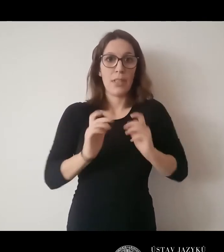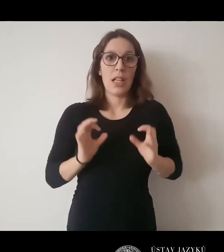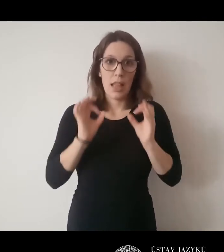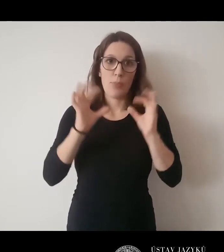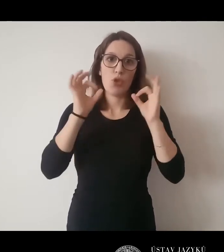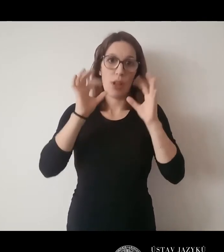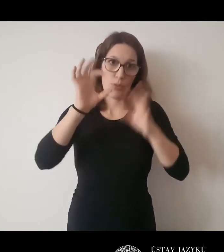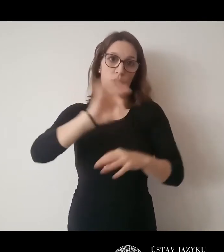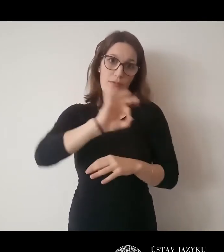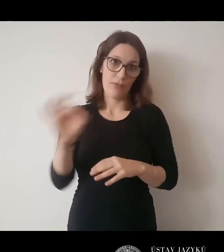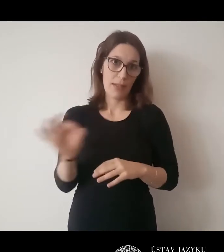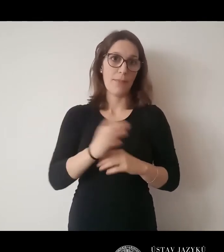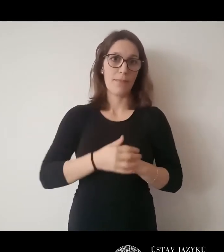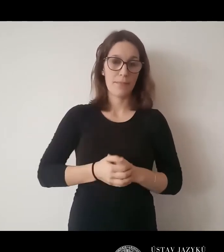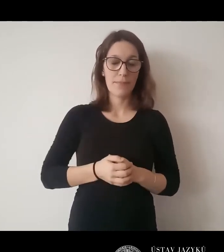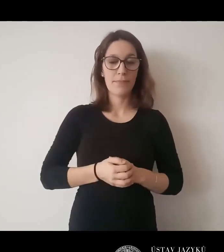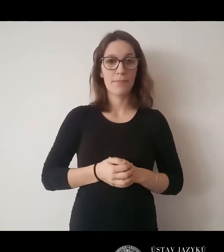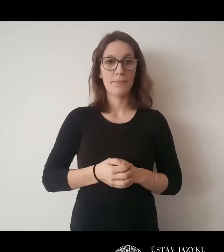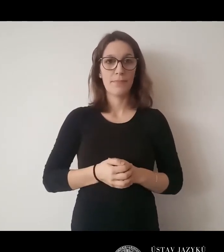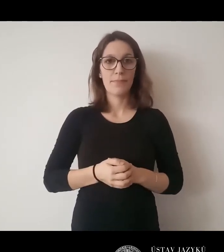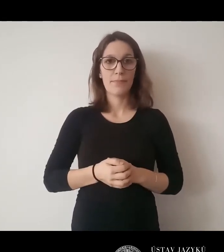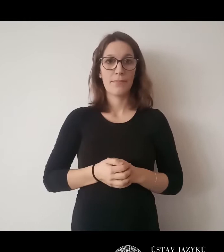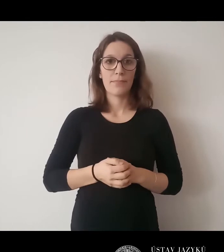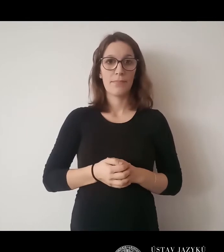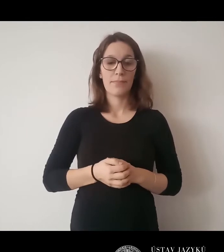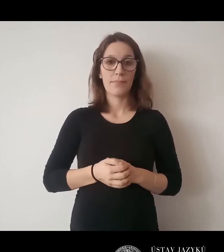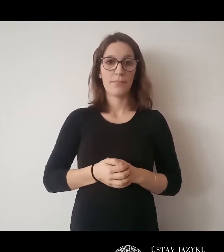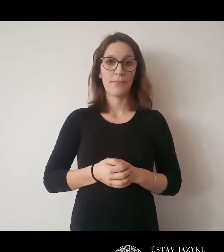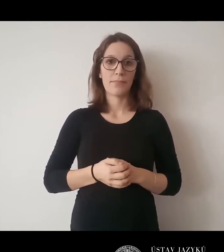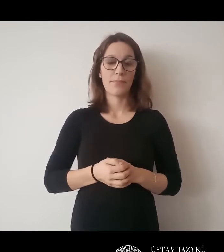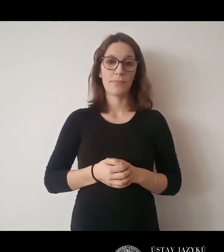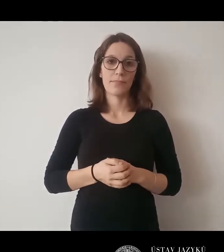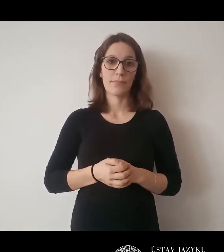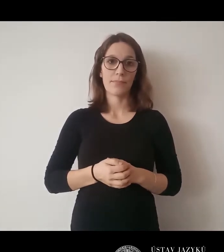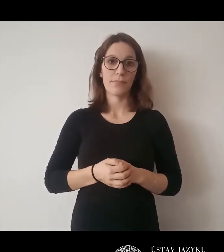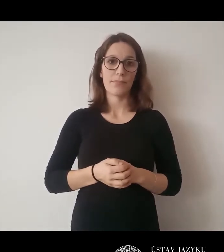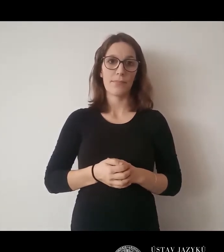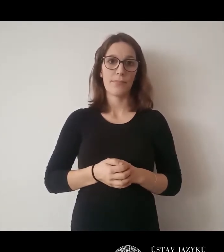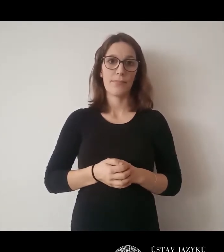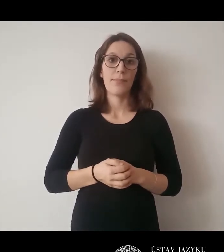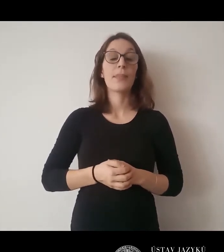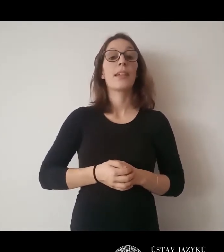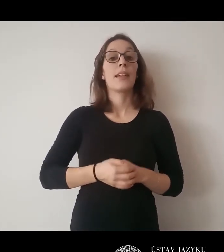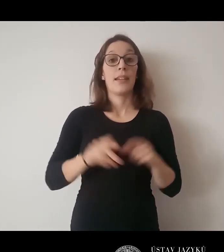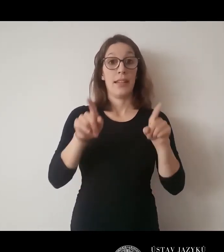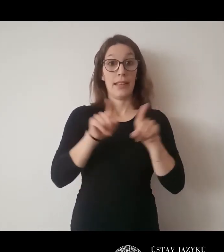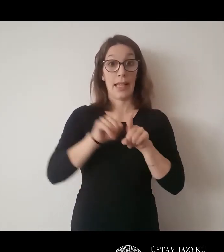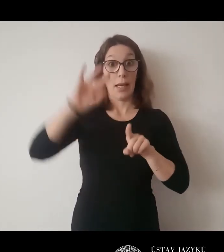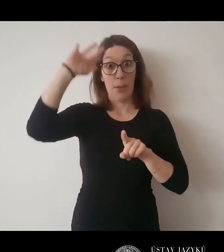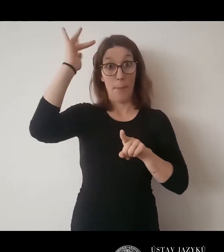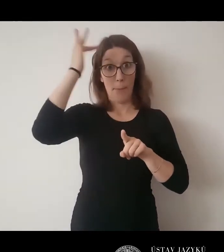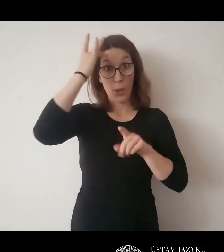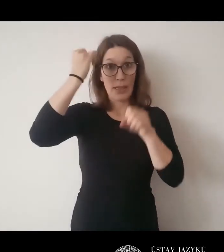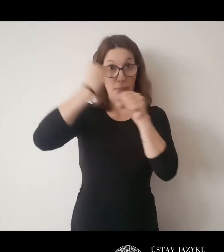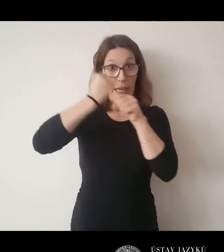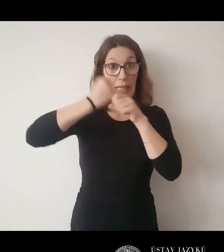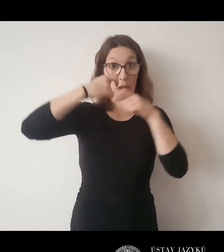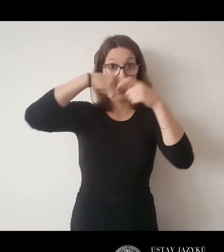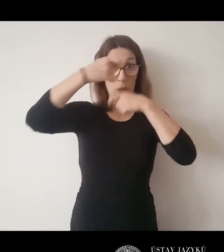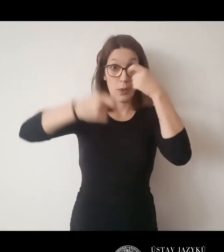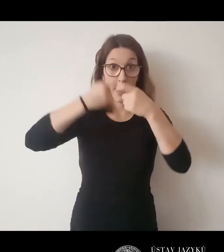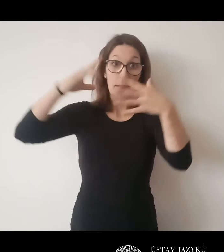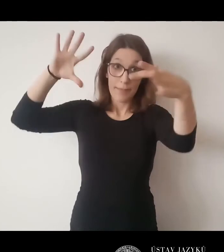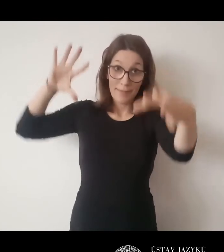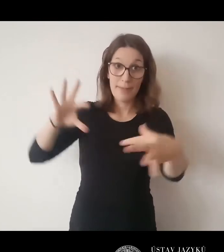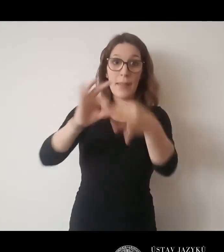biofeedback pozitivně ovlivňovat ty jednotlivé symptomy. Pak na základě té hry, která se mu promítá, mu dává vlastně zpětnou vazbu v